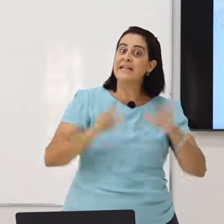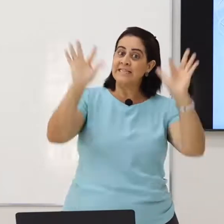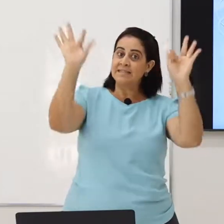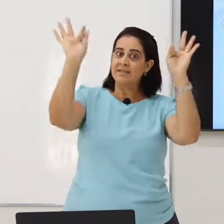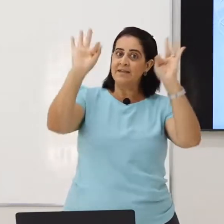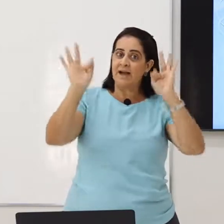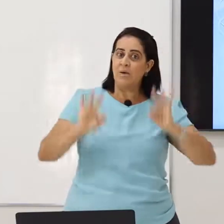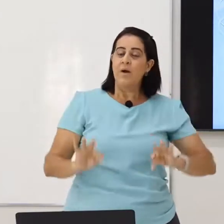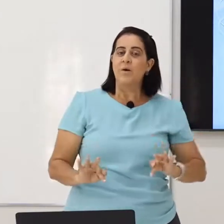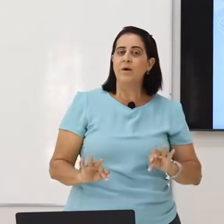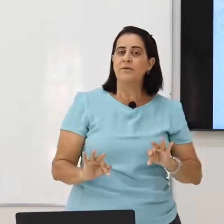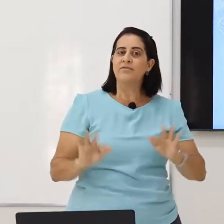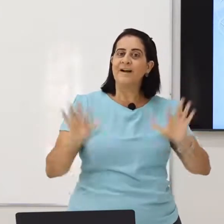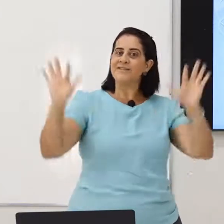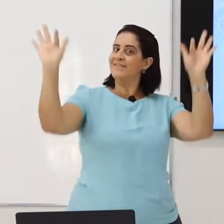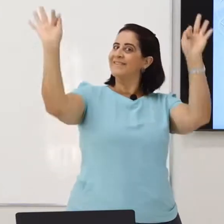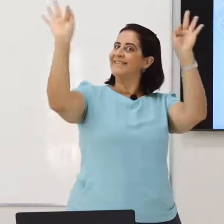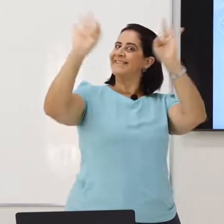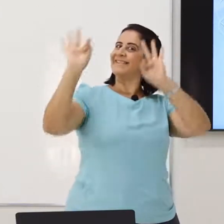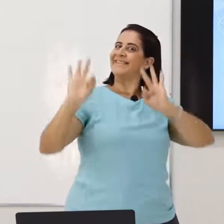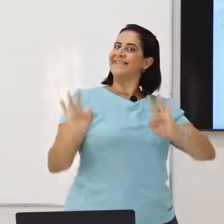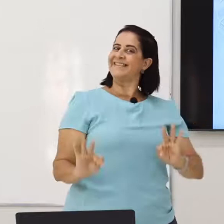esse sinal quando eu faço.